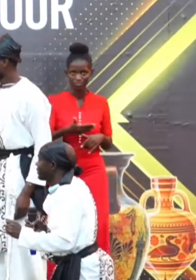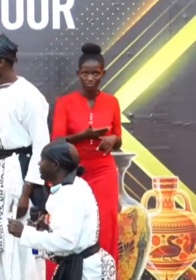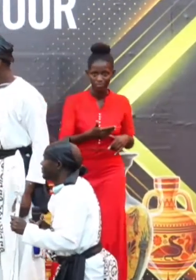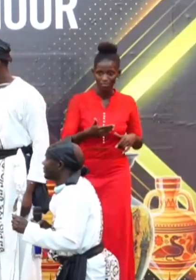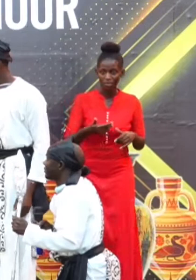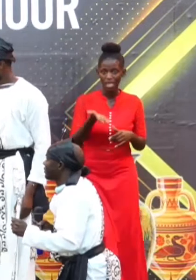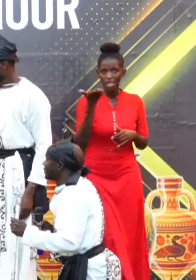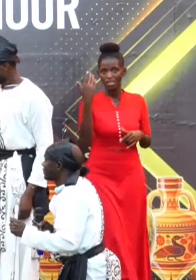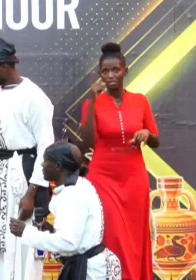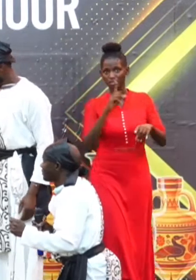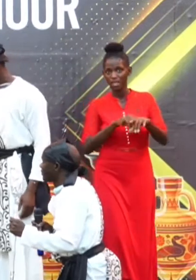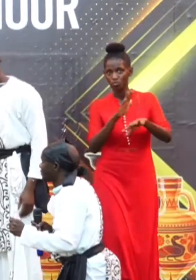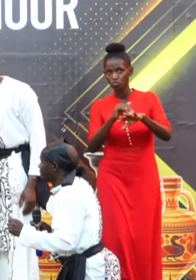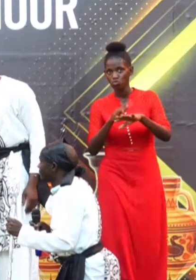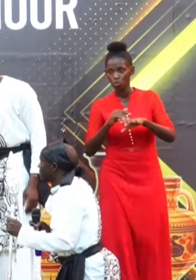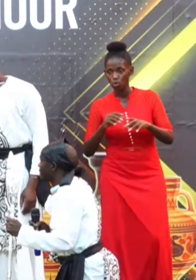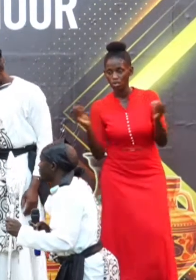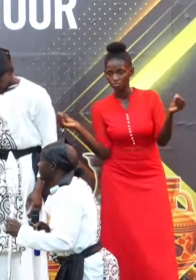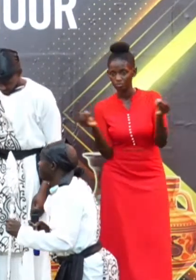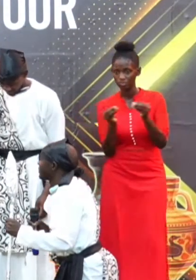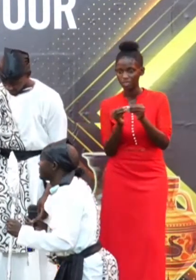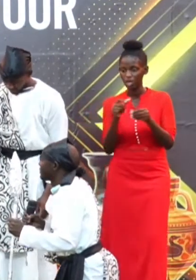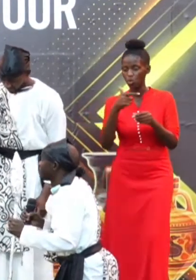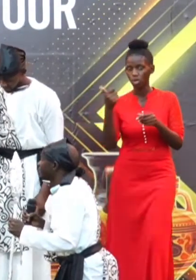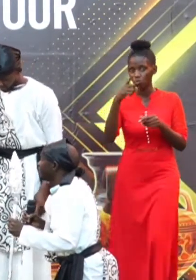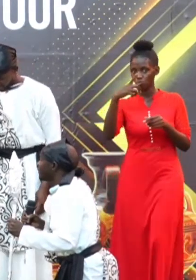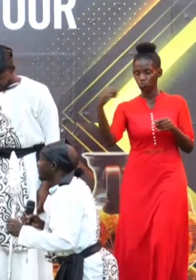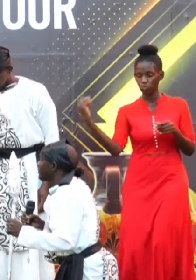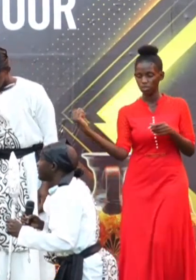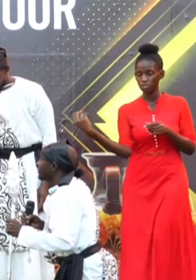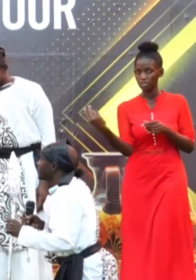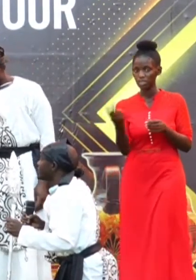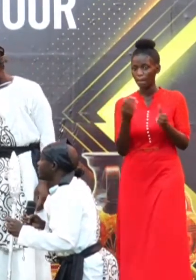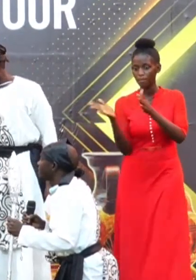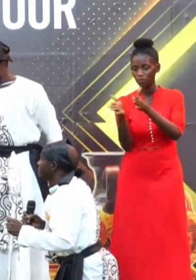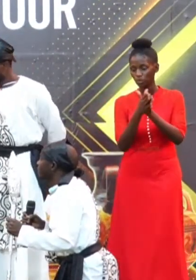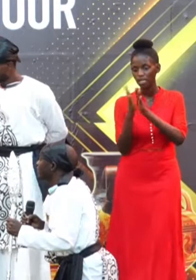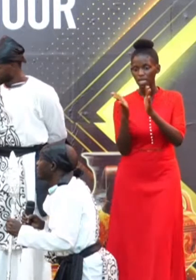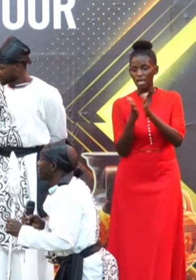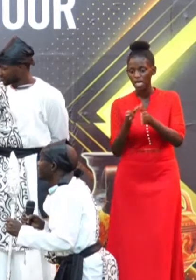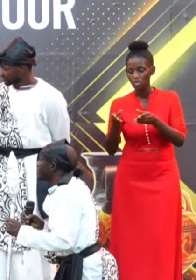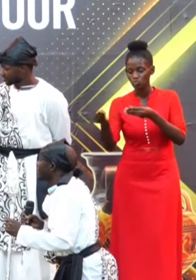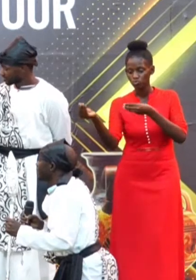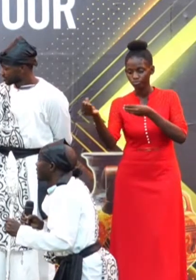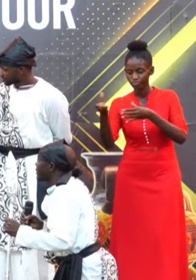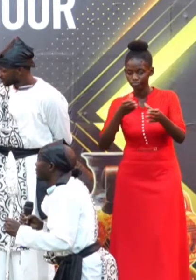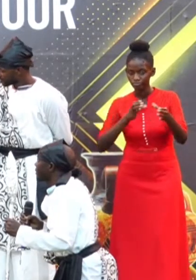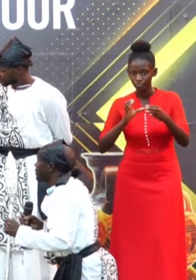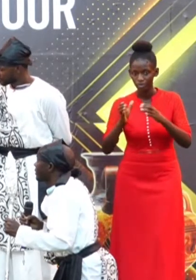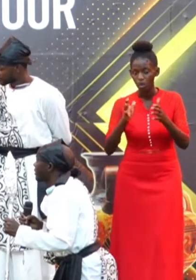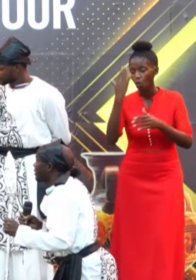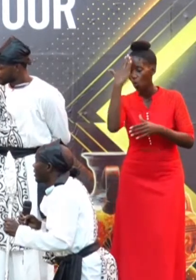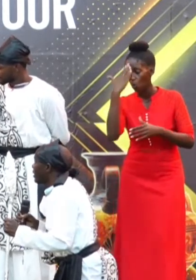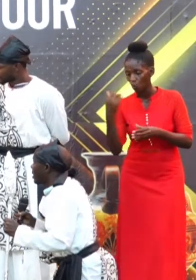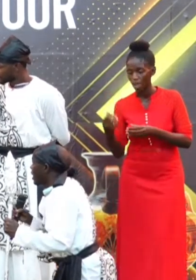luli lwe wayita olukiiko twafuluma ne bannanga abakungu ne tuteesa kirwaki kabaka tetumufunirayo